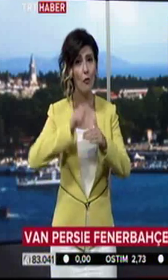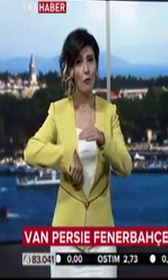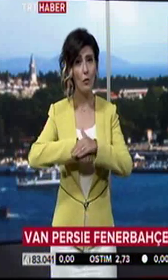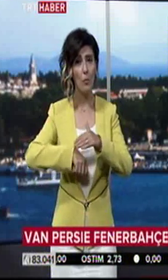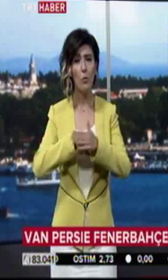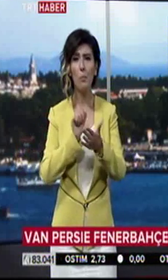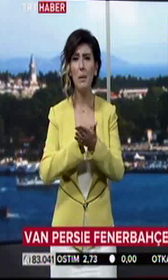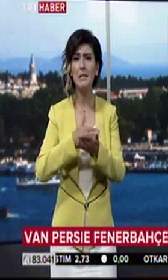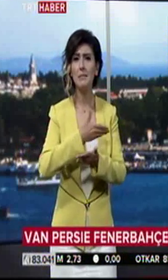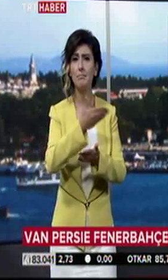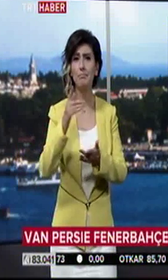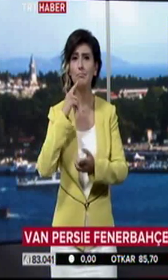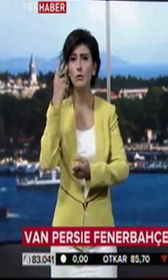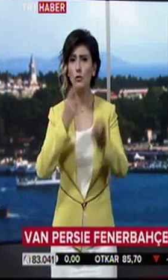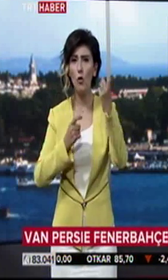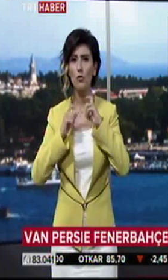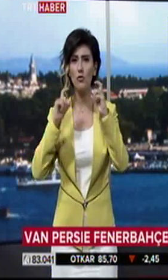basın mensuplarının sorularını yanıtlayacak.